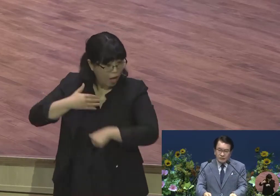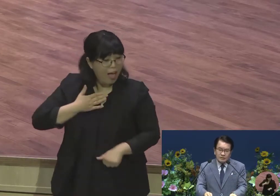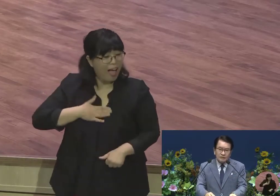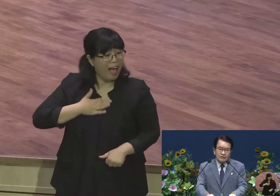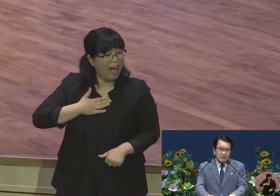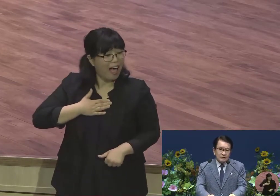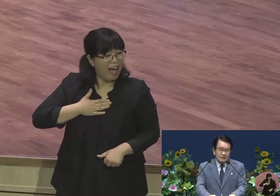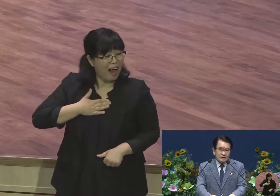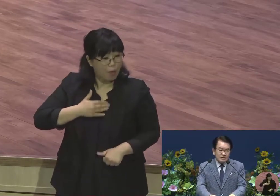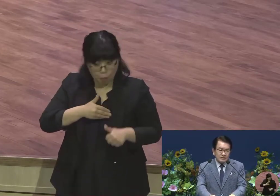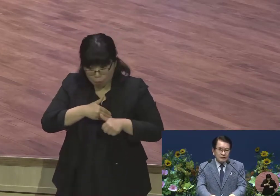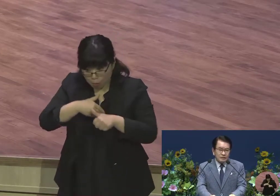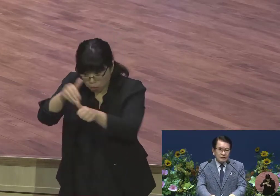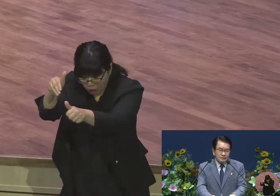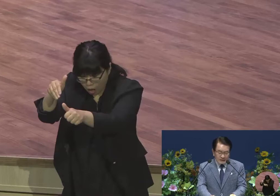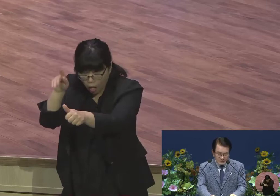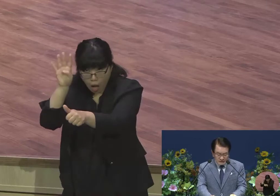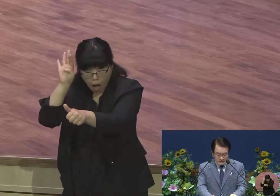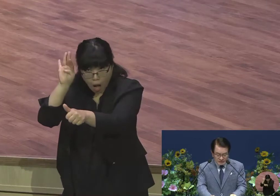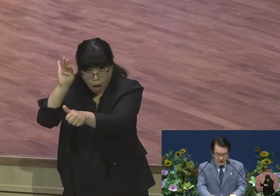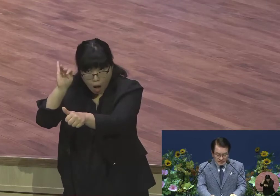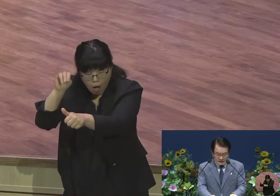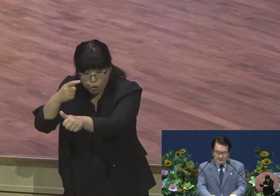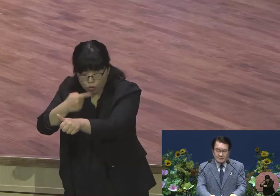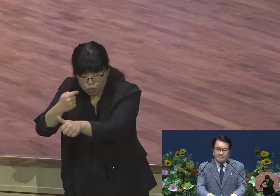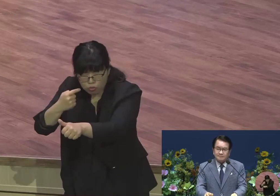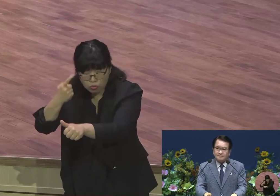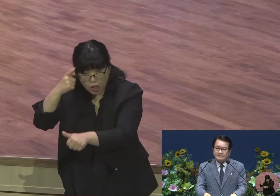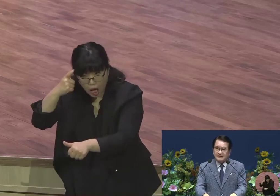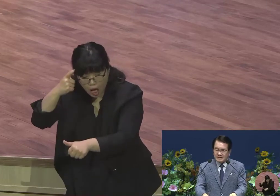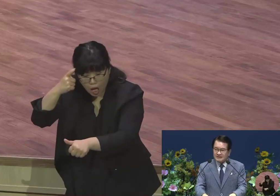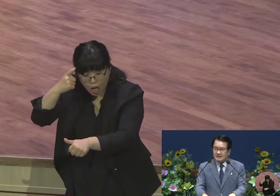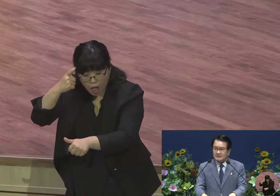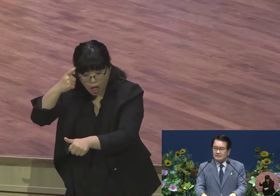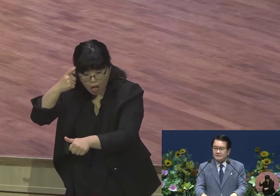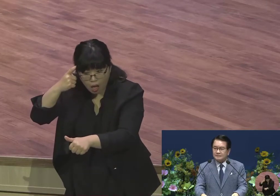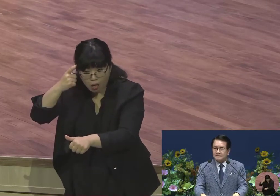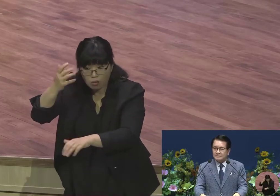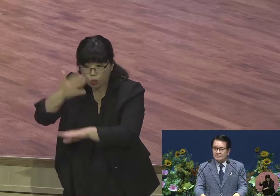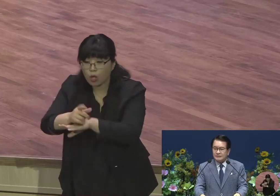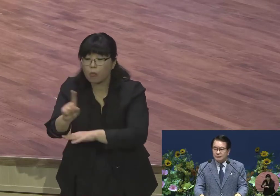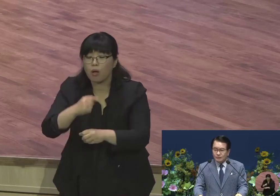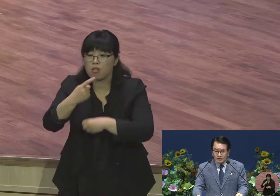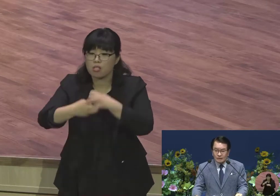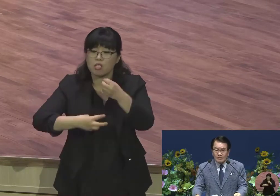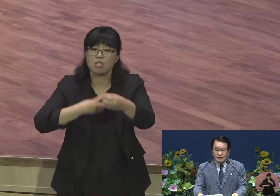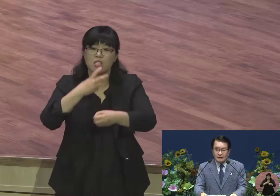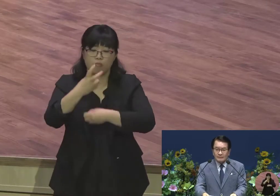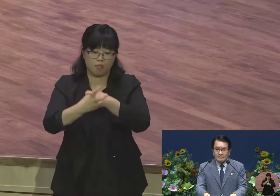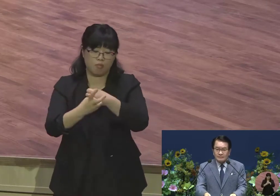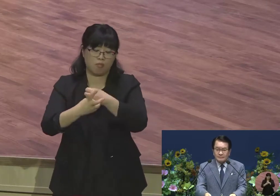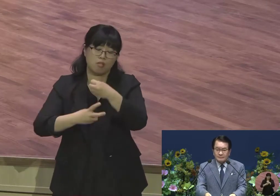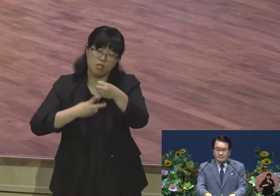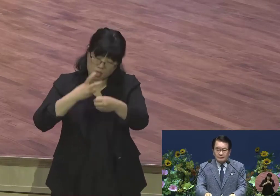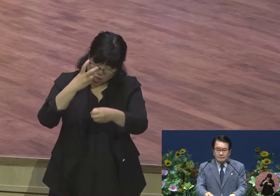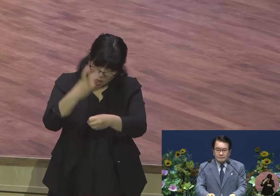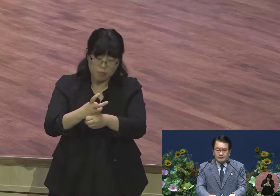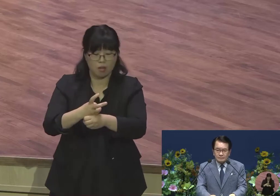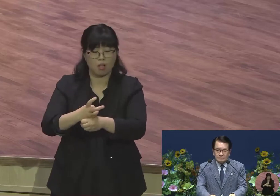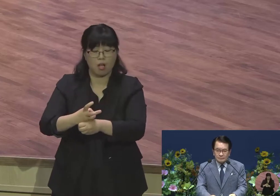떠도는 인생으로 흠악한 삶을 살게 되죠 객지에서 인본주의 결과에요